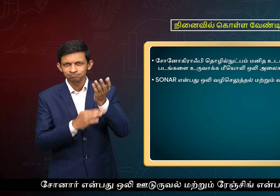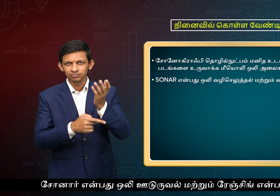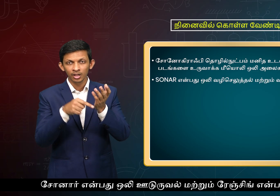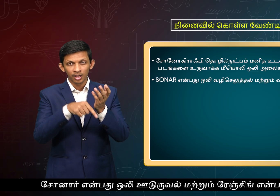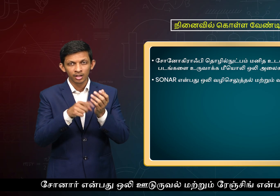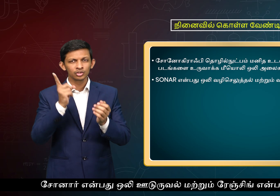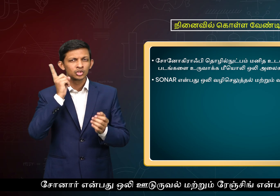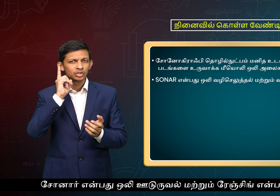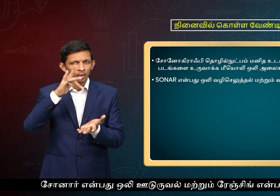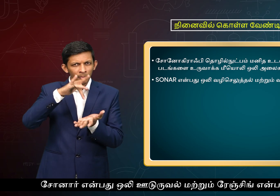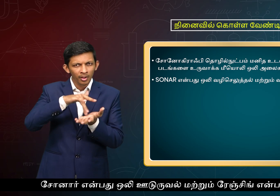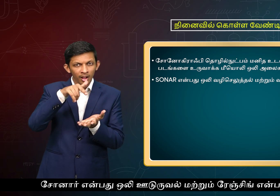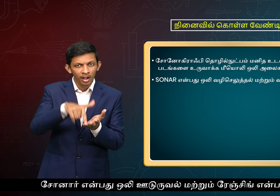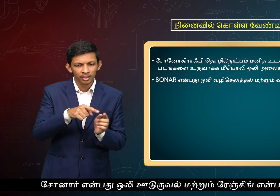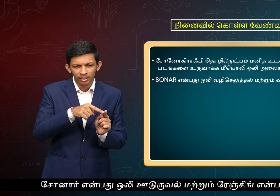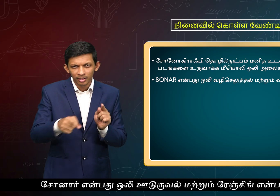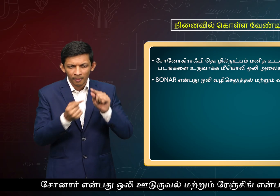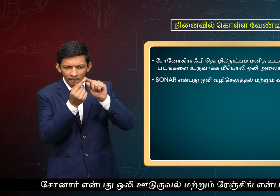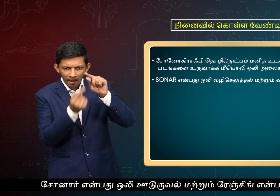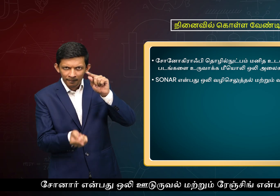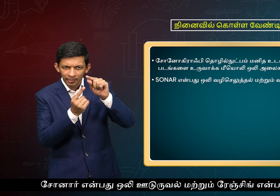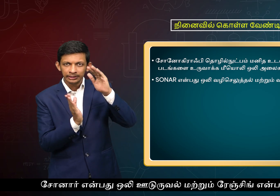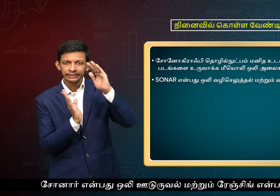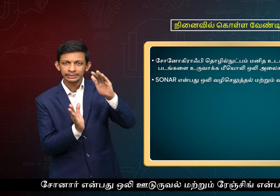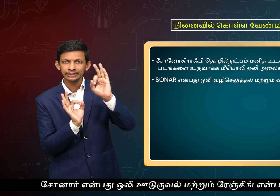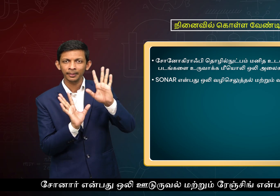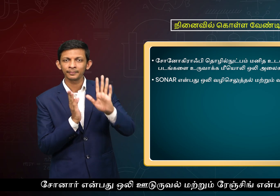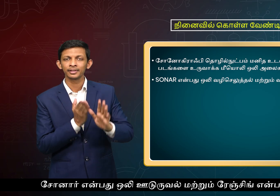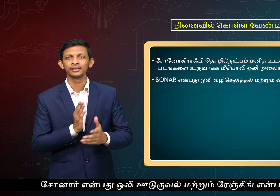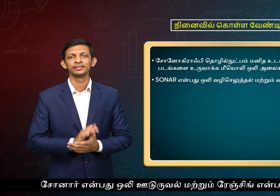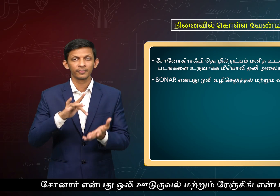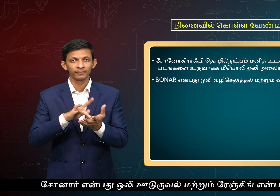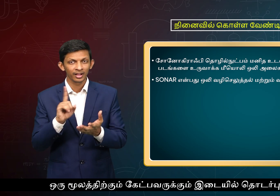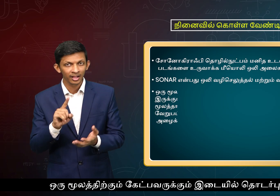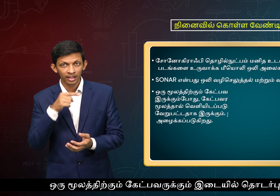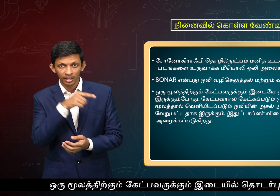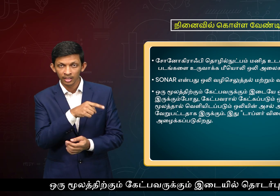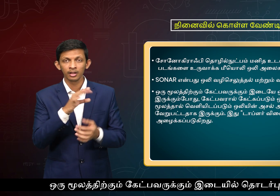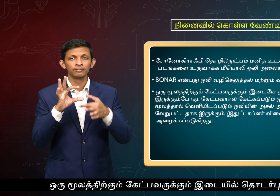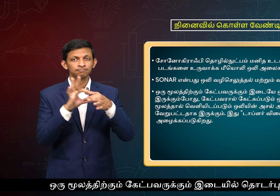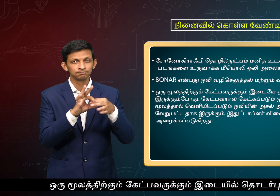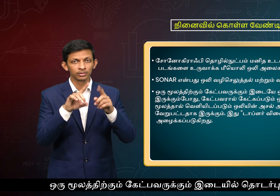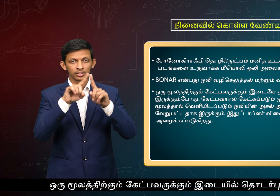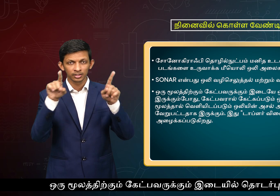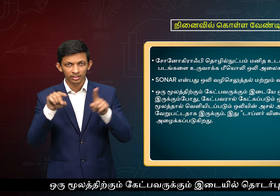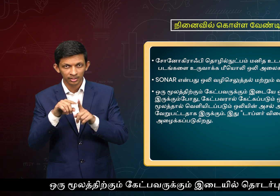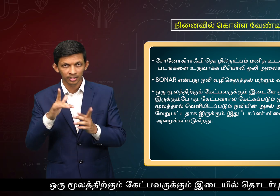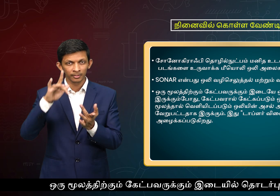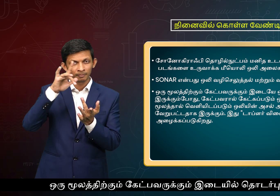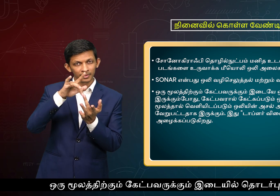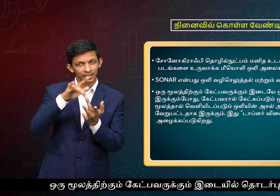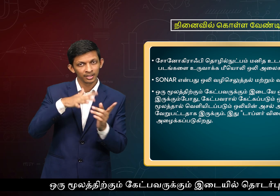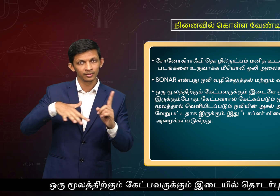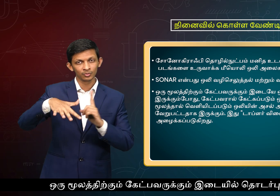சோனார் என்பது ஒலி ஊடுருவல் மற்றும் ரேஞ்சிங் என்பதை குறிக்கிறது. ஒரு மூலத்திற்கும்